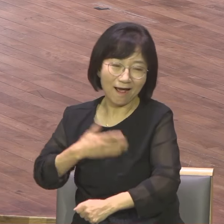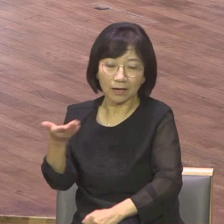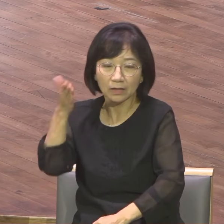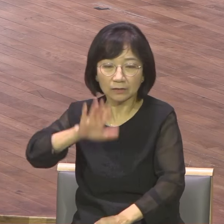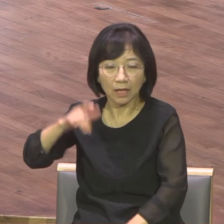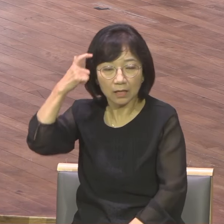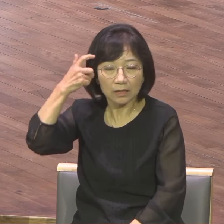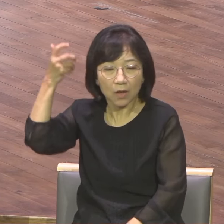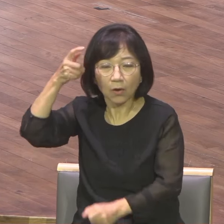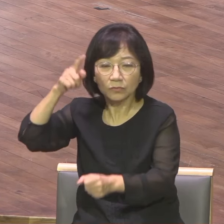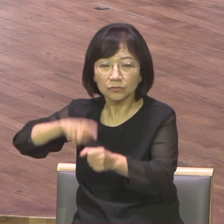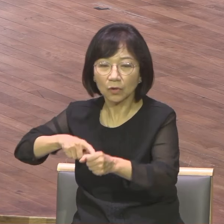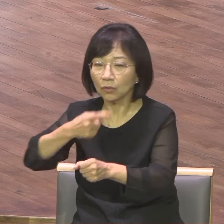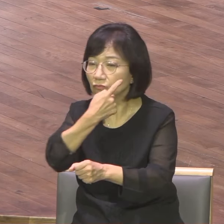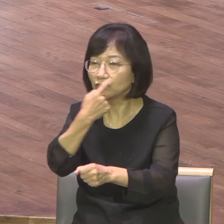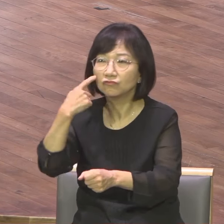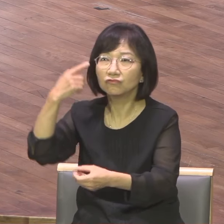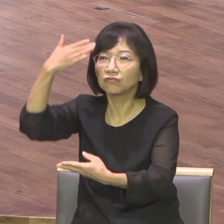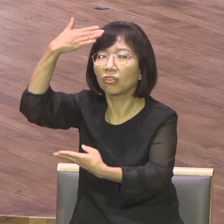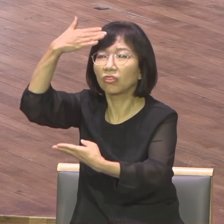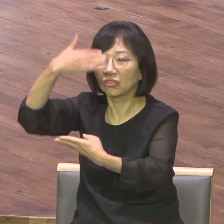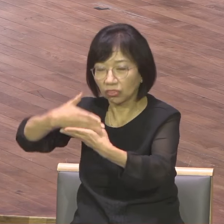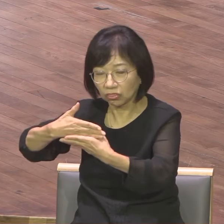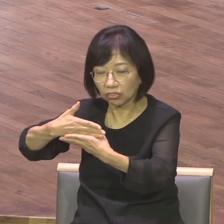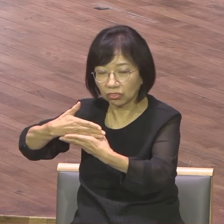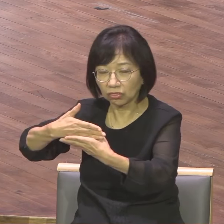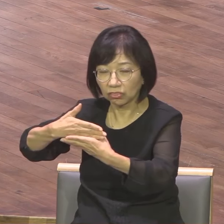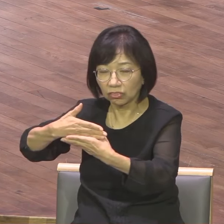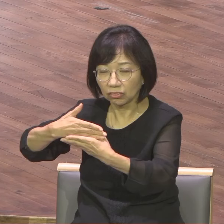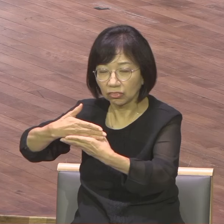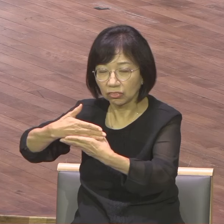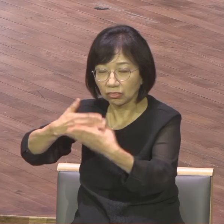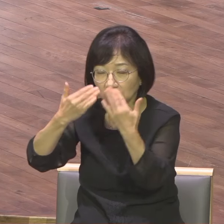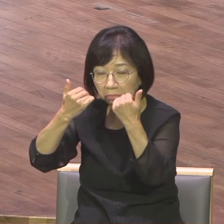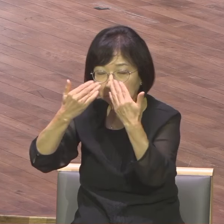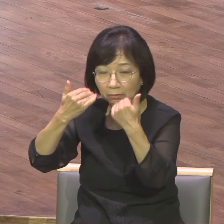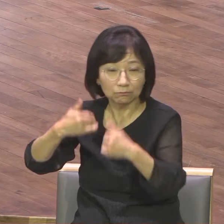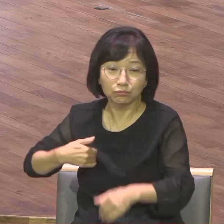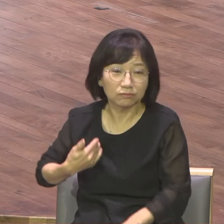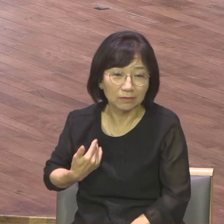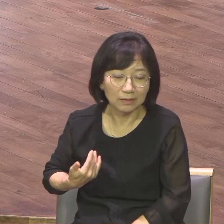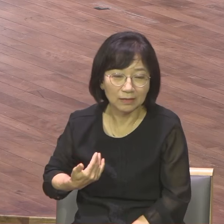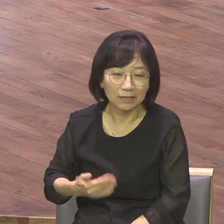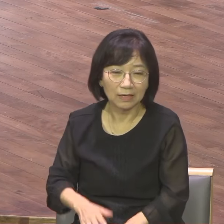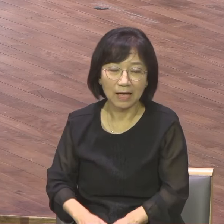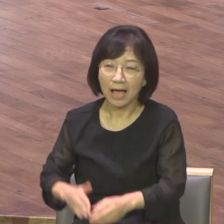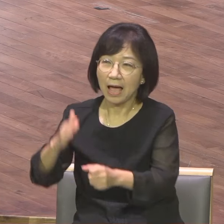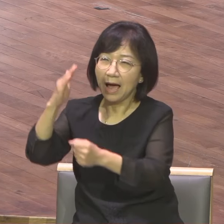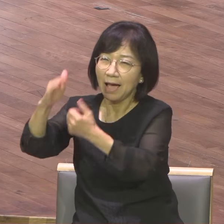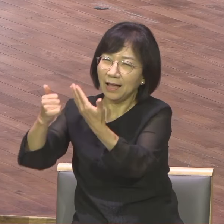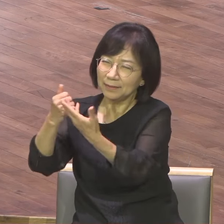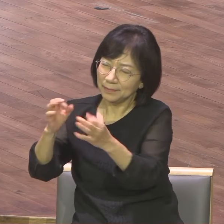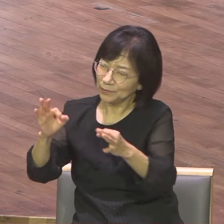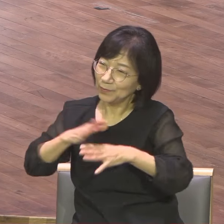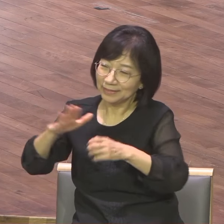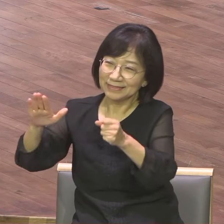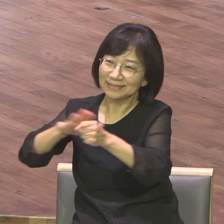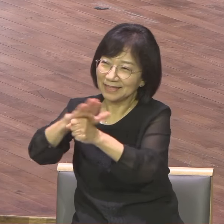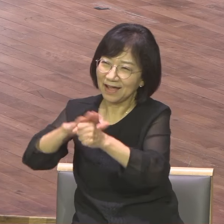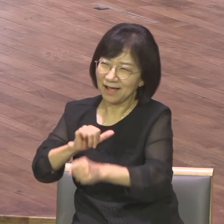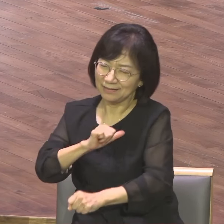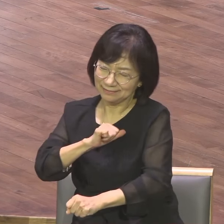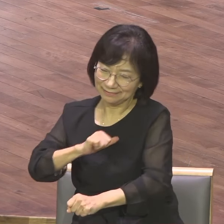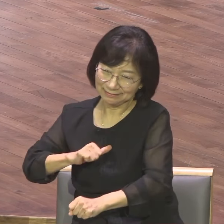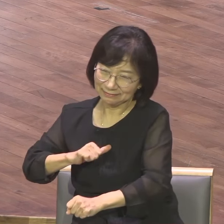하나도 안 보여요. 영적 눈이 닫혀있어요. 결국은요 하나님 놀라운 사랑과 인내를 거절하는 뭐요?